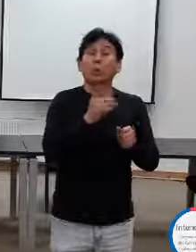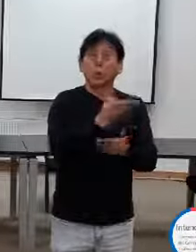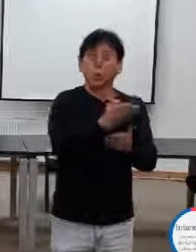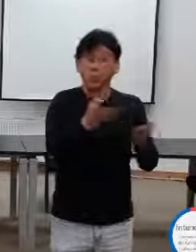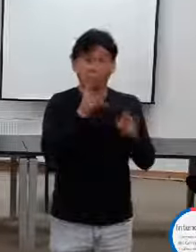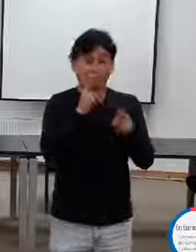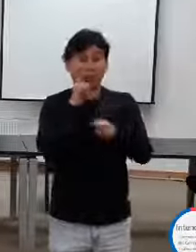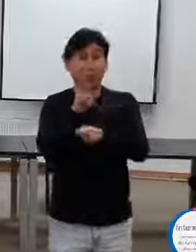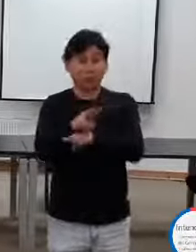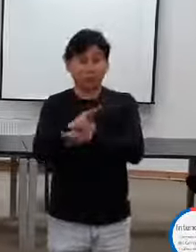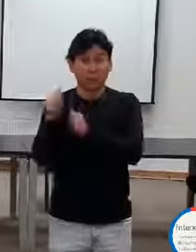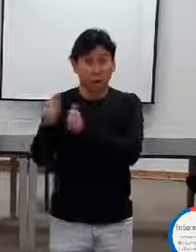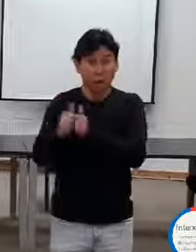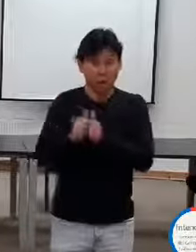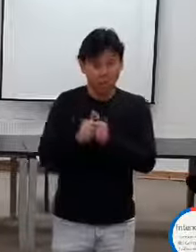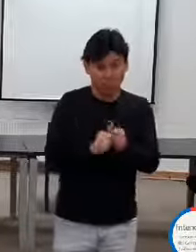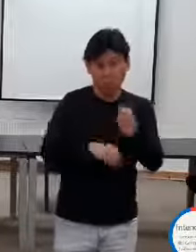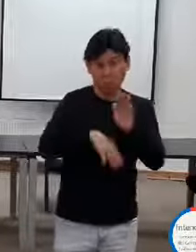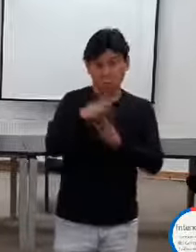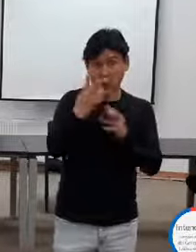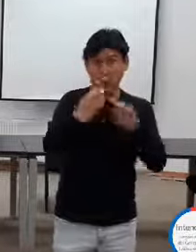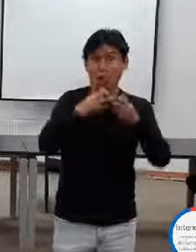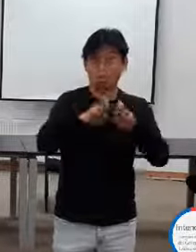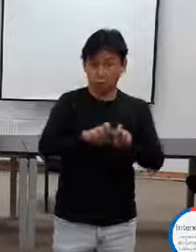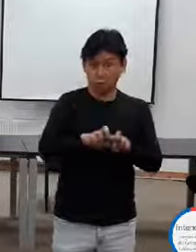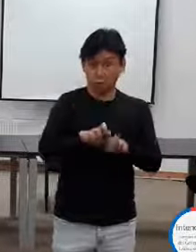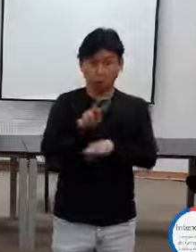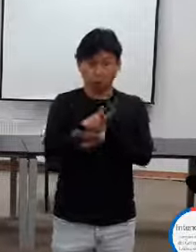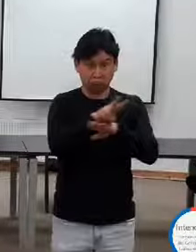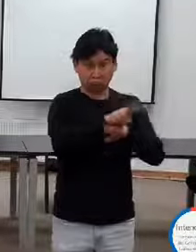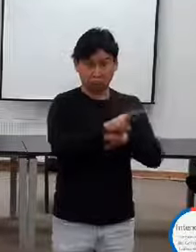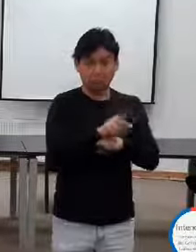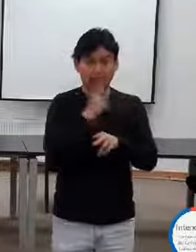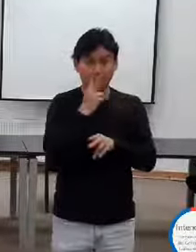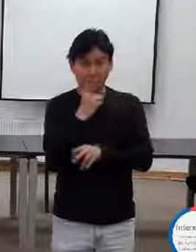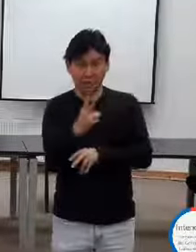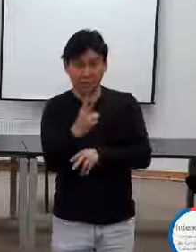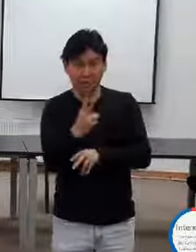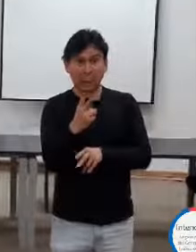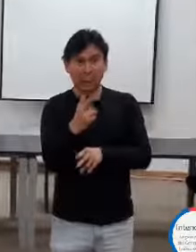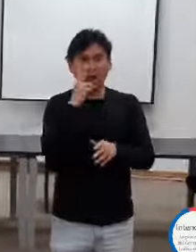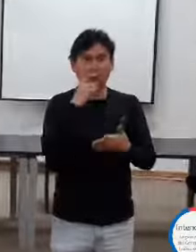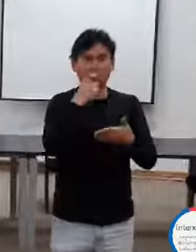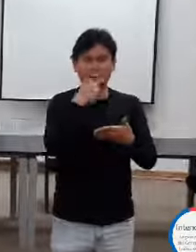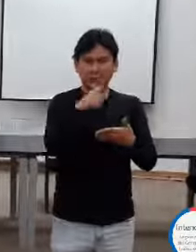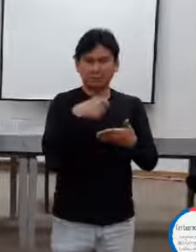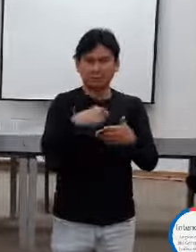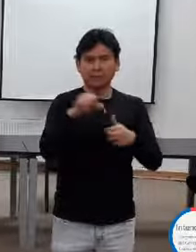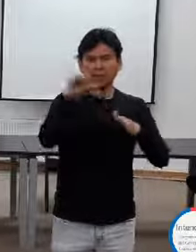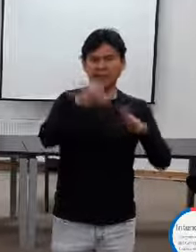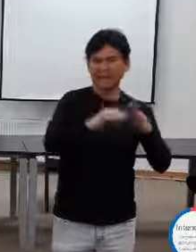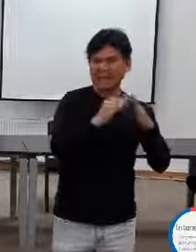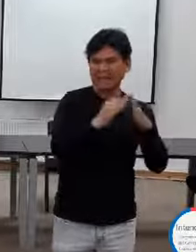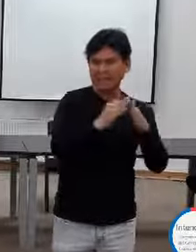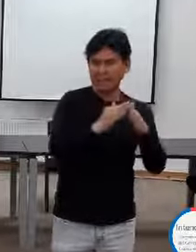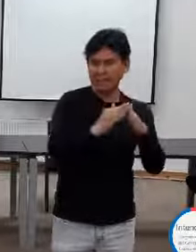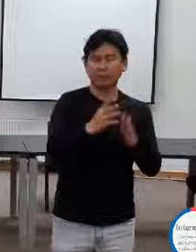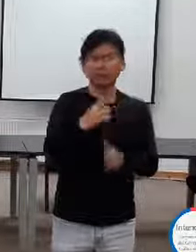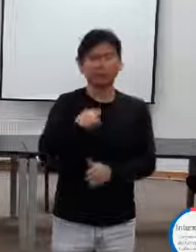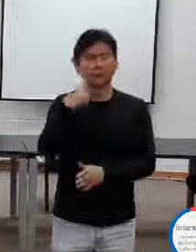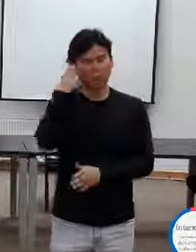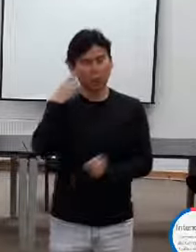Usted ha sido testigo porque nos ha acompañado en más de alguna oportunidad a efectuar revistas al toque de queda y creo